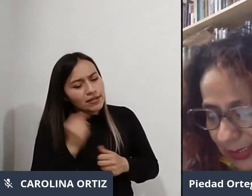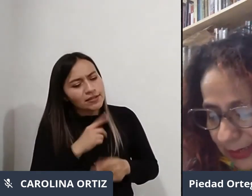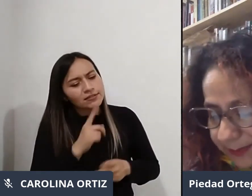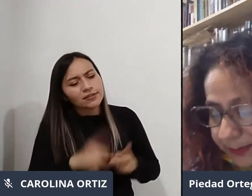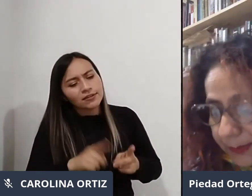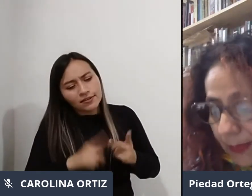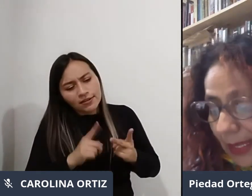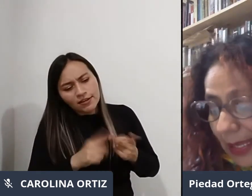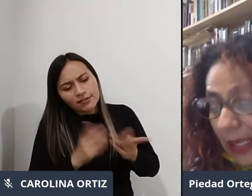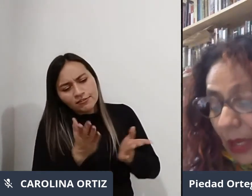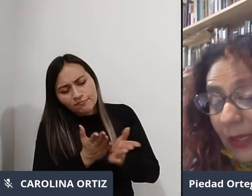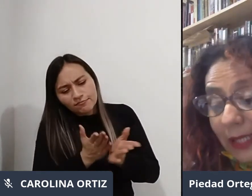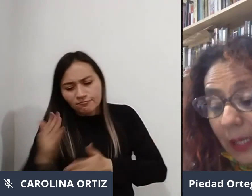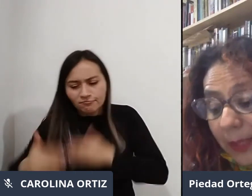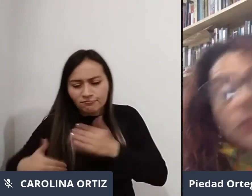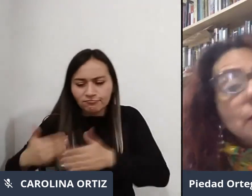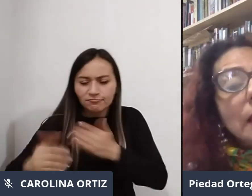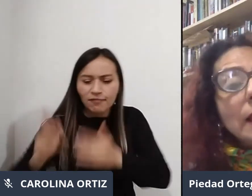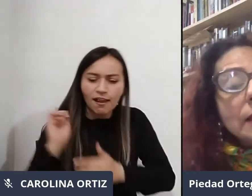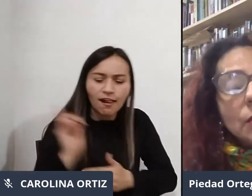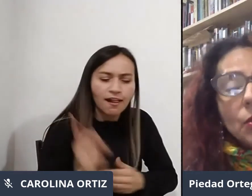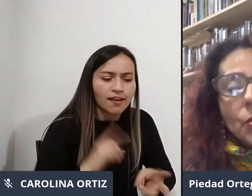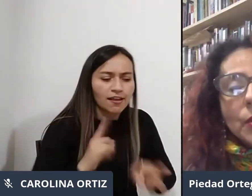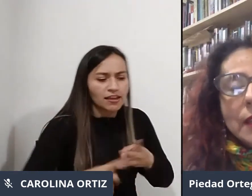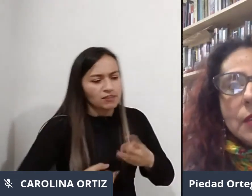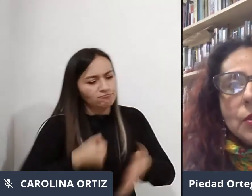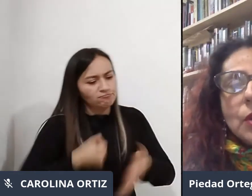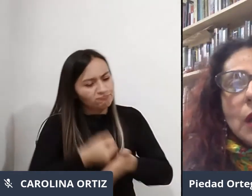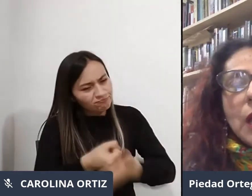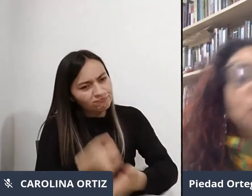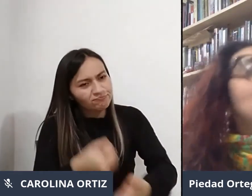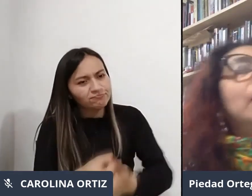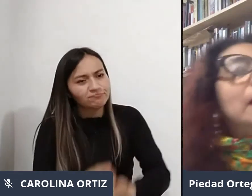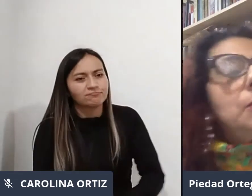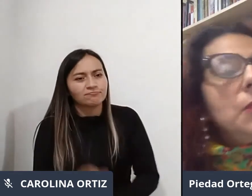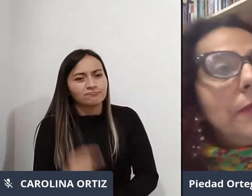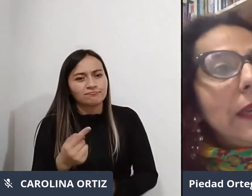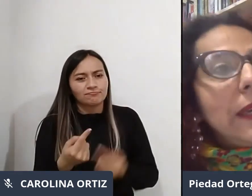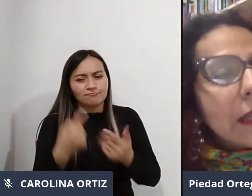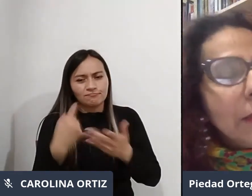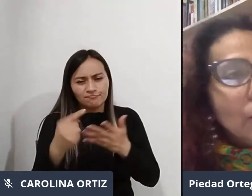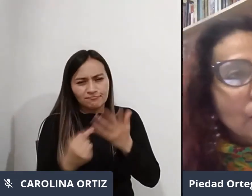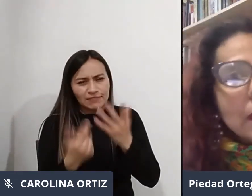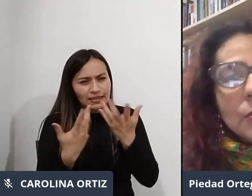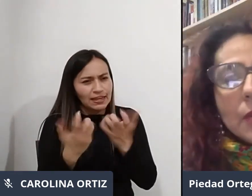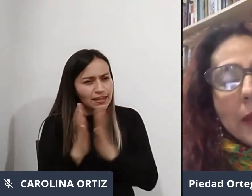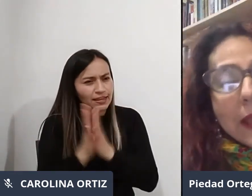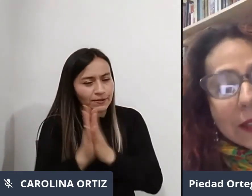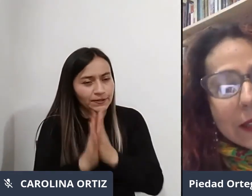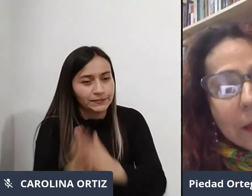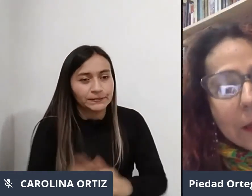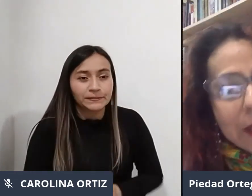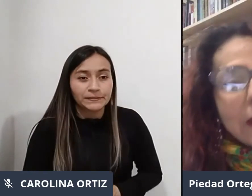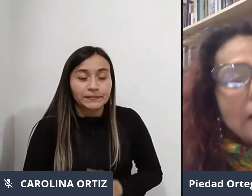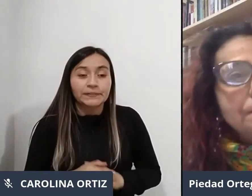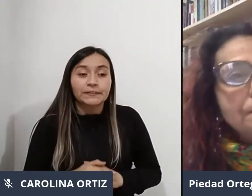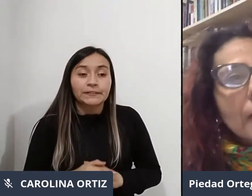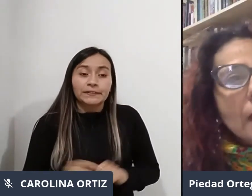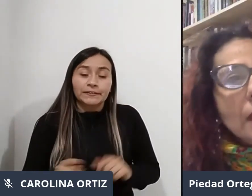luchas. Frente a la pregunta de la tecnología, hay una frase muy bella que me gusta de una maestra